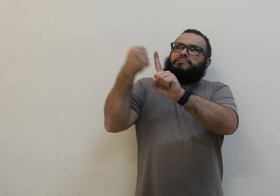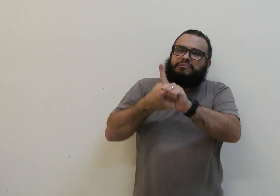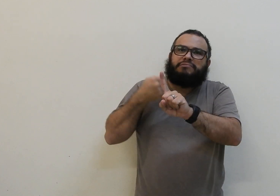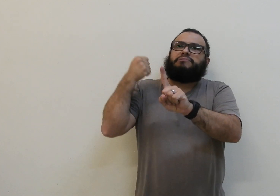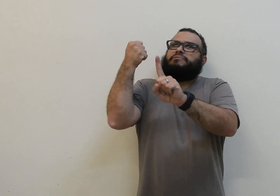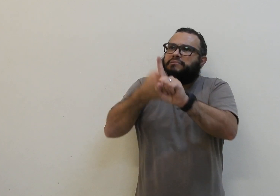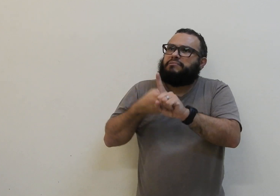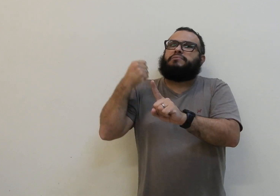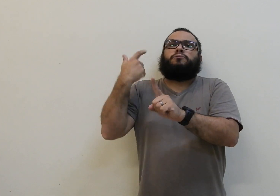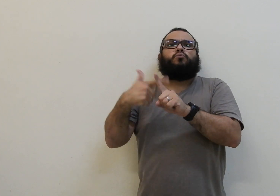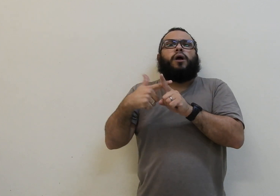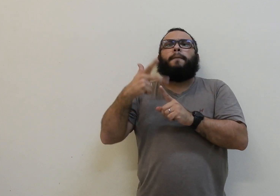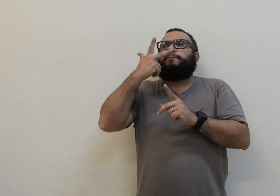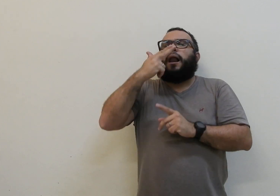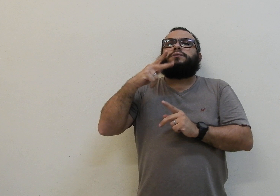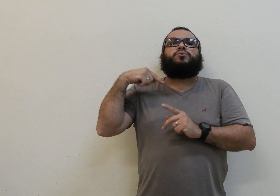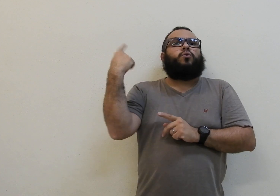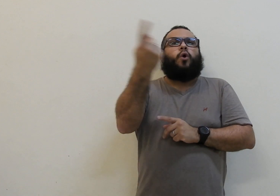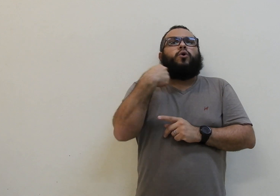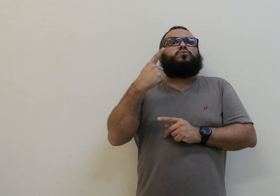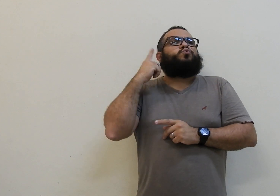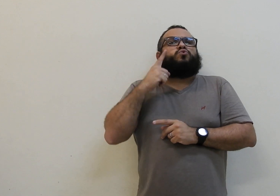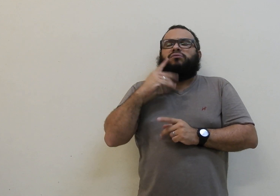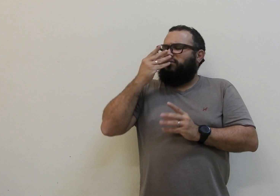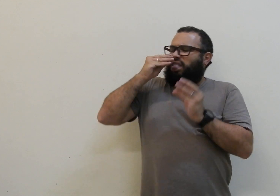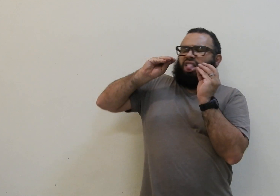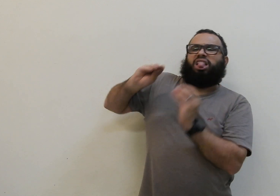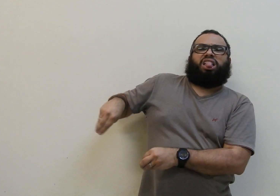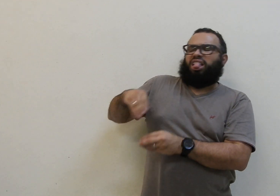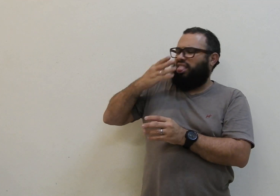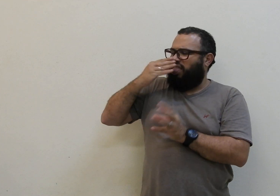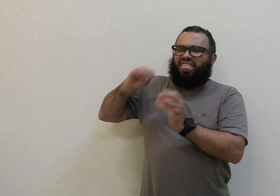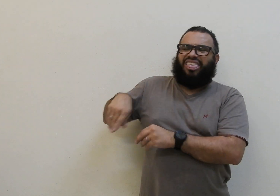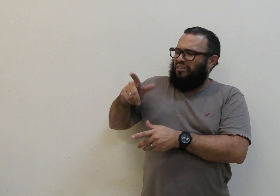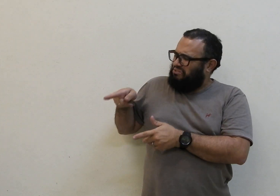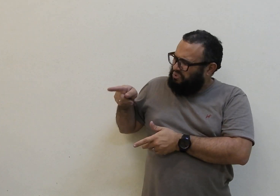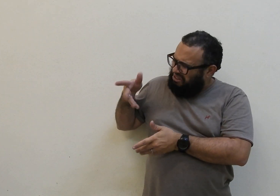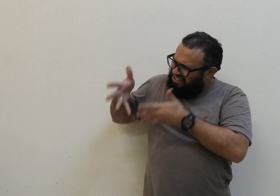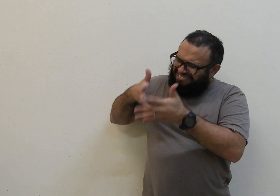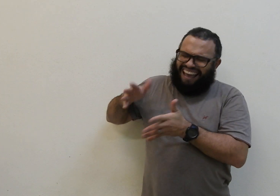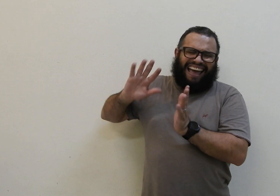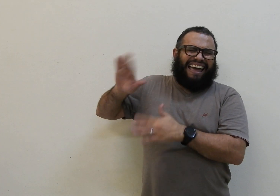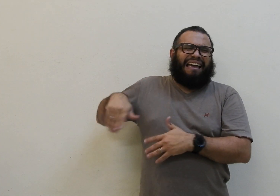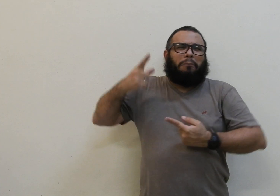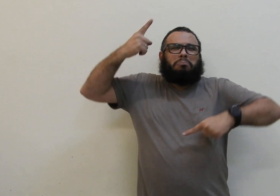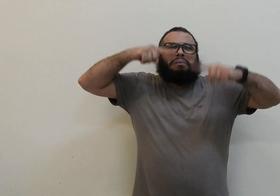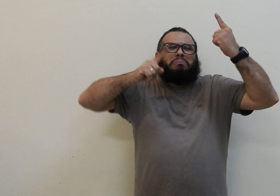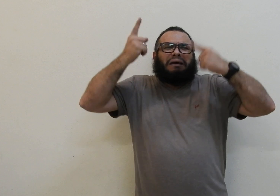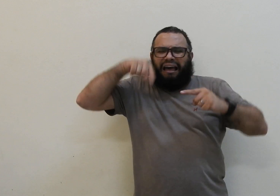uma disciplina obrigatória. Tudo isso faz parte de uma luta do movimento da comunidade surda. Por muitos anos os